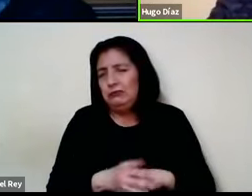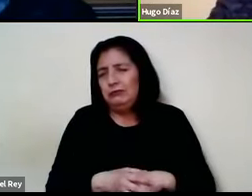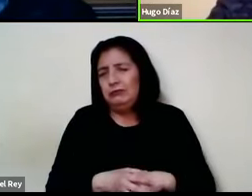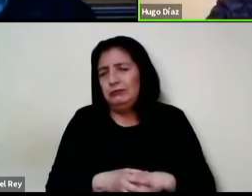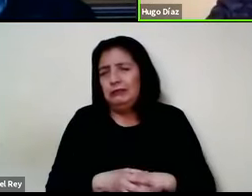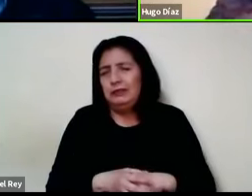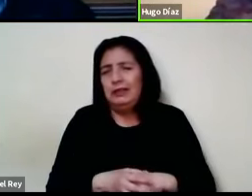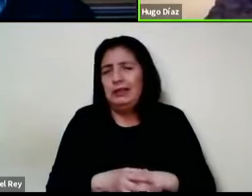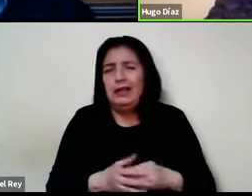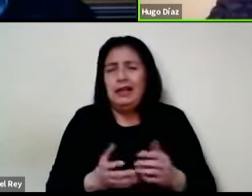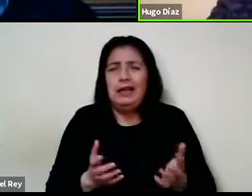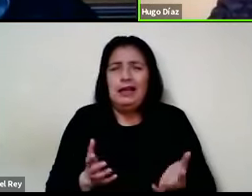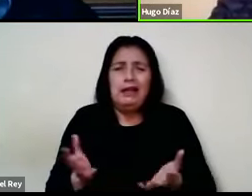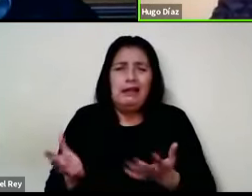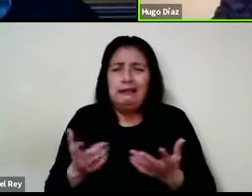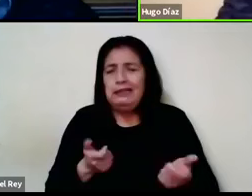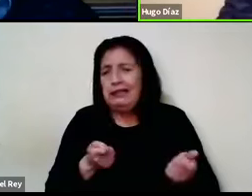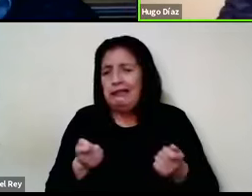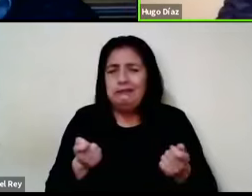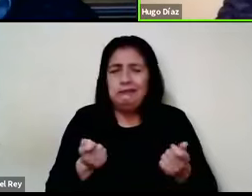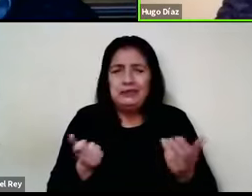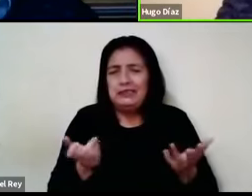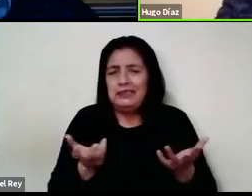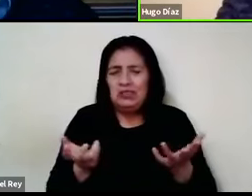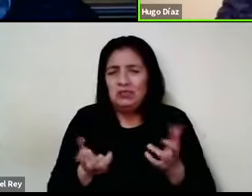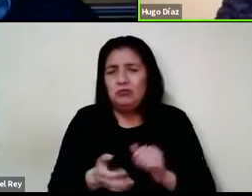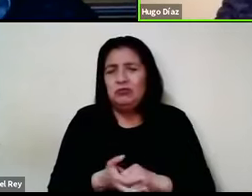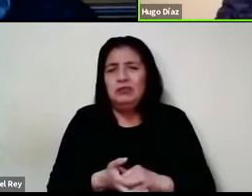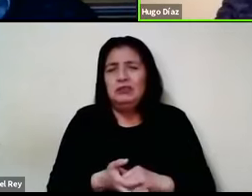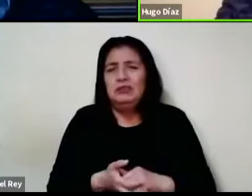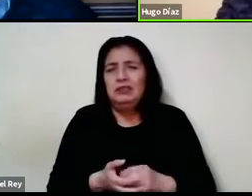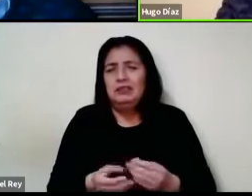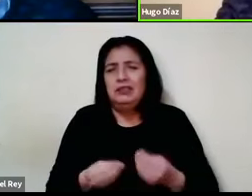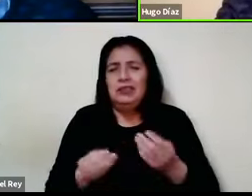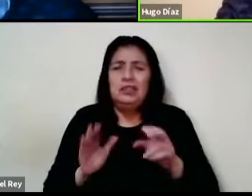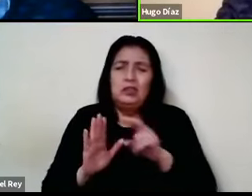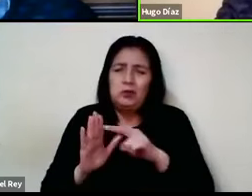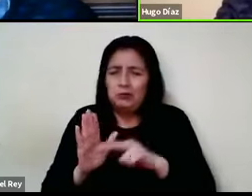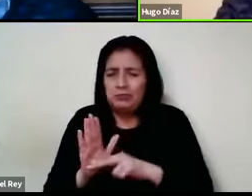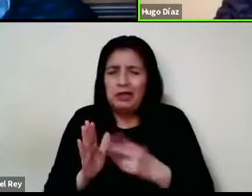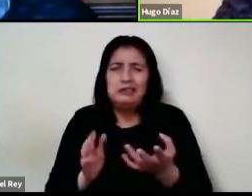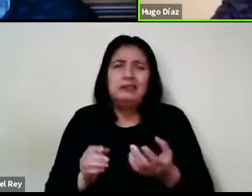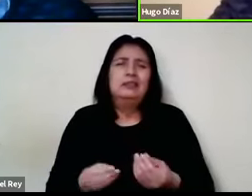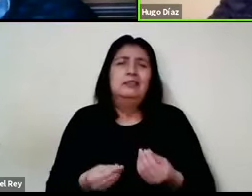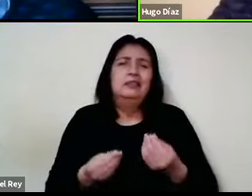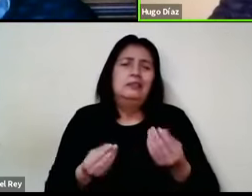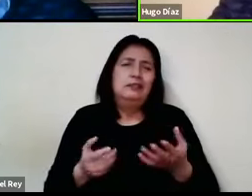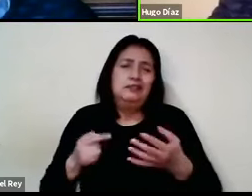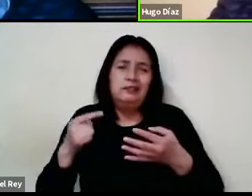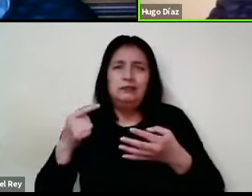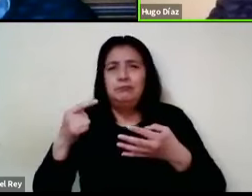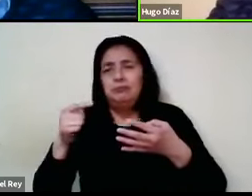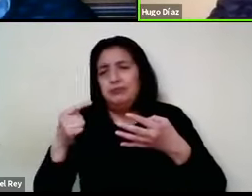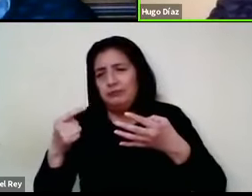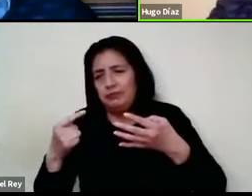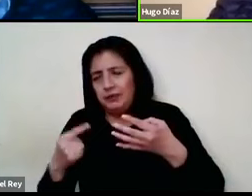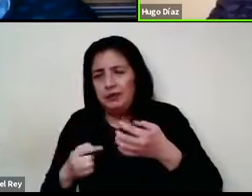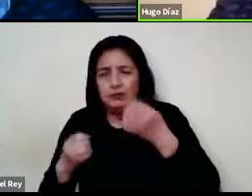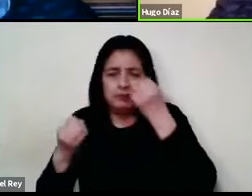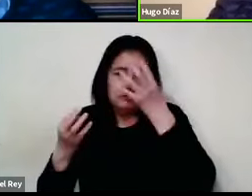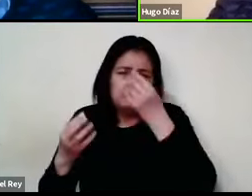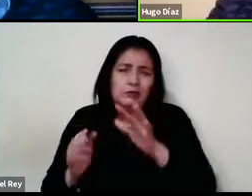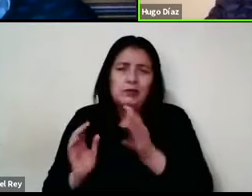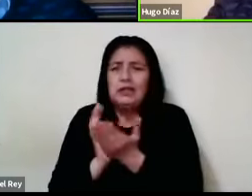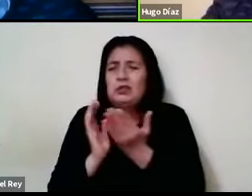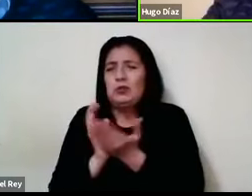afán de la administración de generar normas, de generar toda una serie de pedidos de información a las